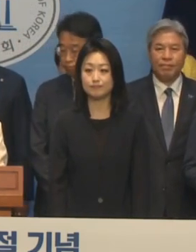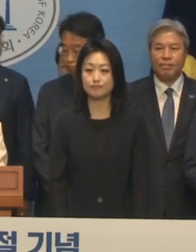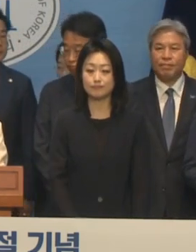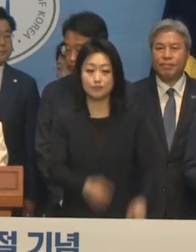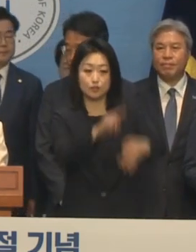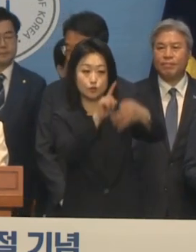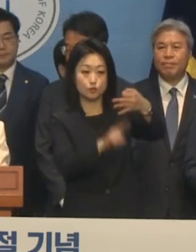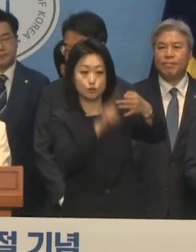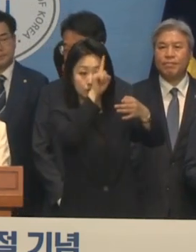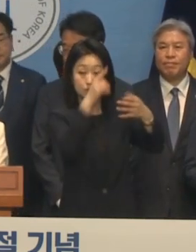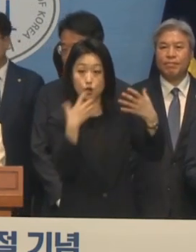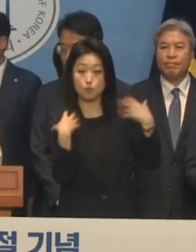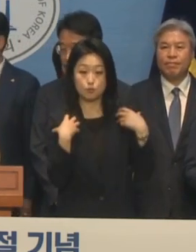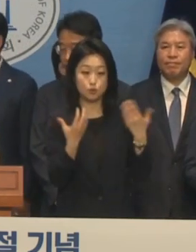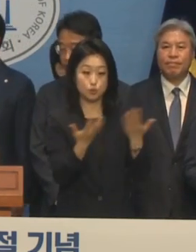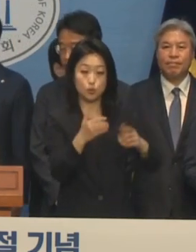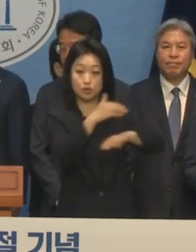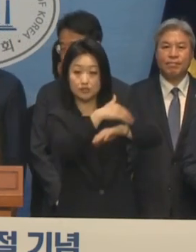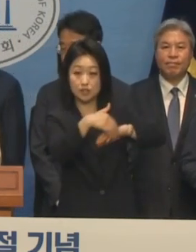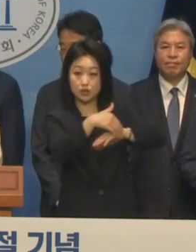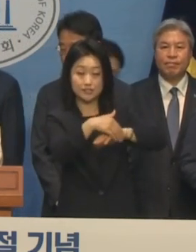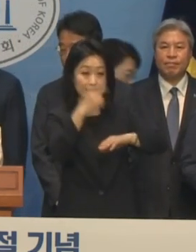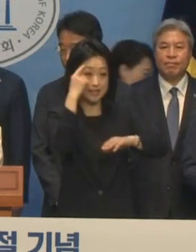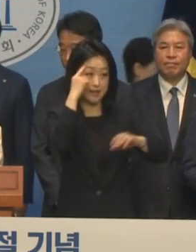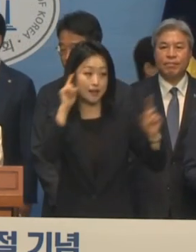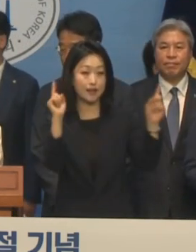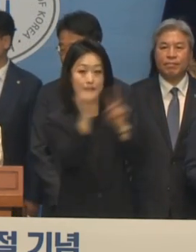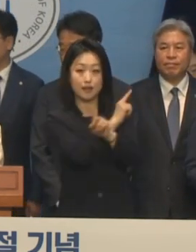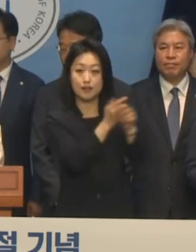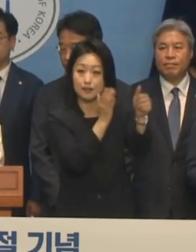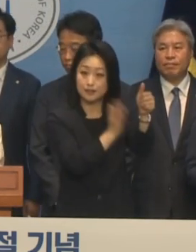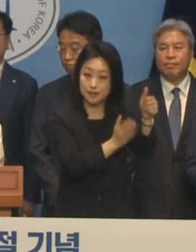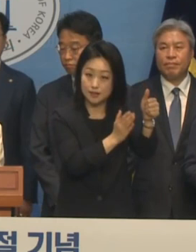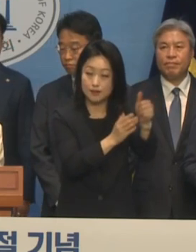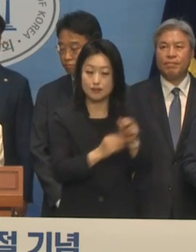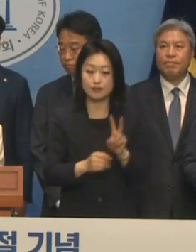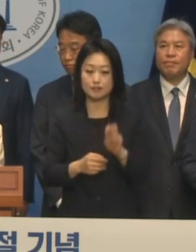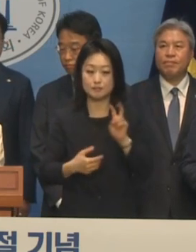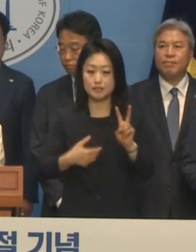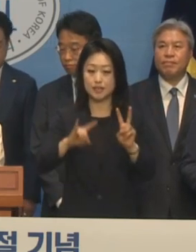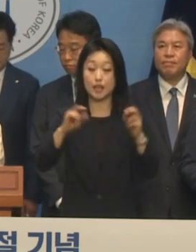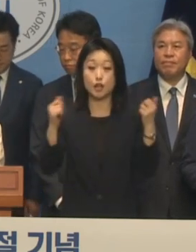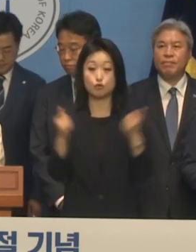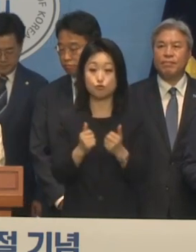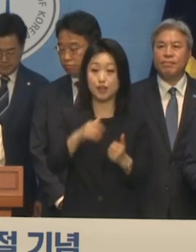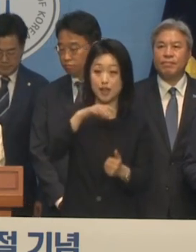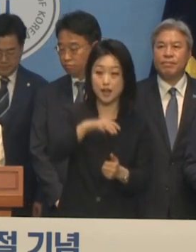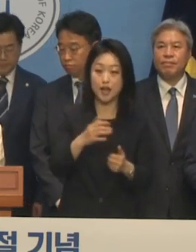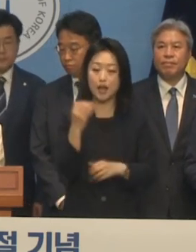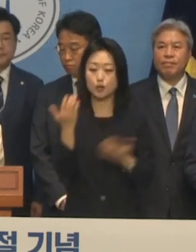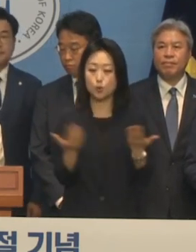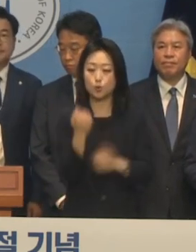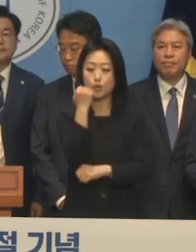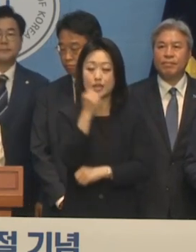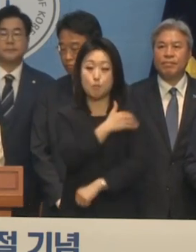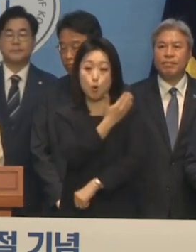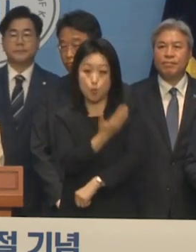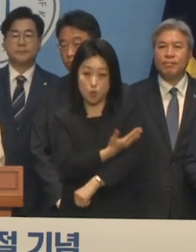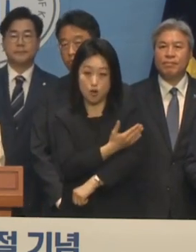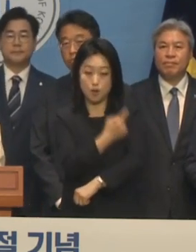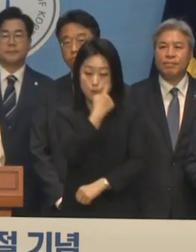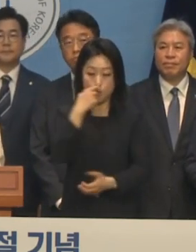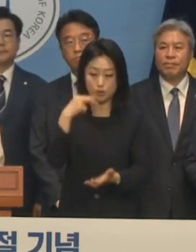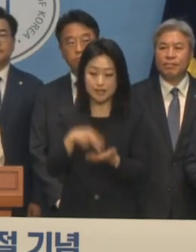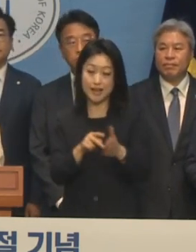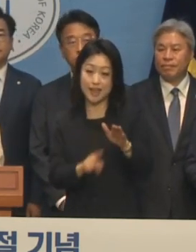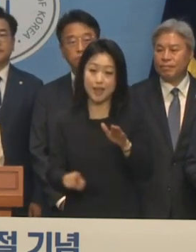윤석열 정부의 노동정책 기조의 전환을 촉구하며 제22대 국회가 노동기본권 보장에 앞장설